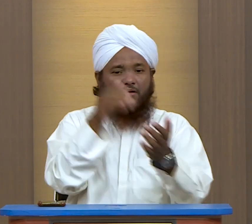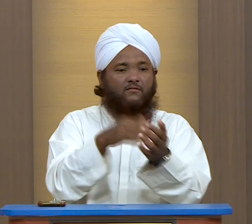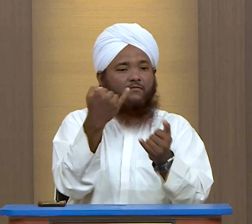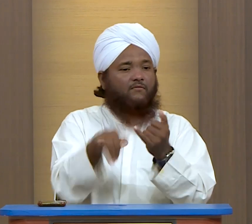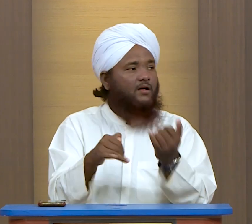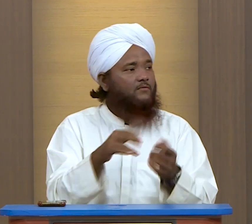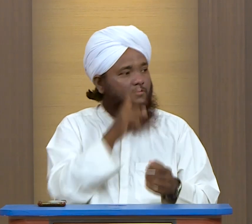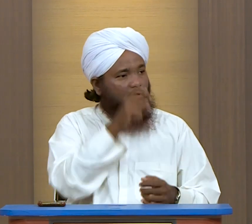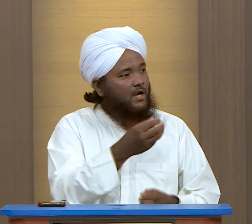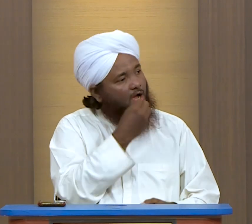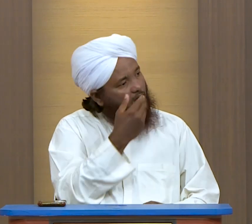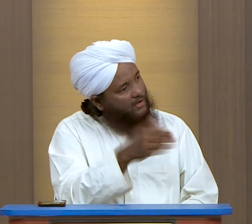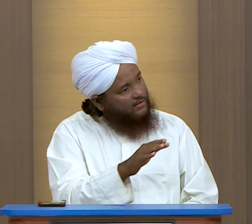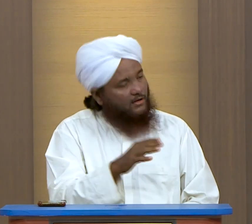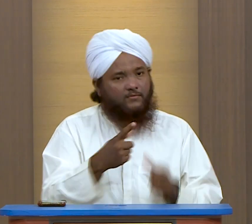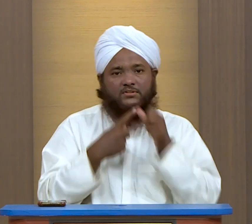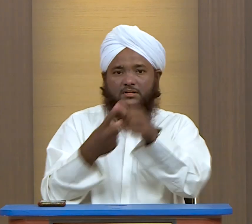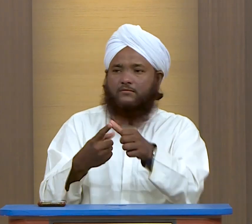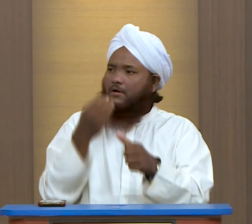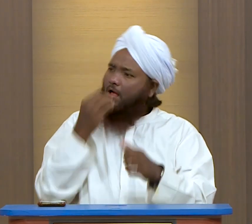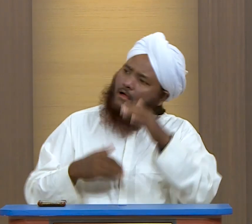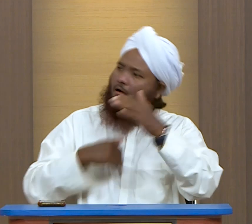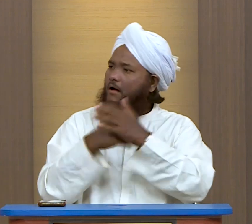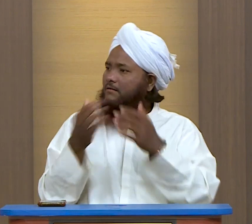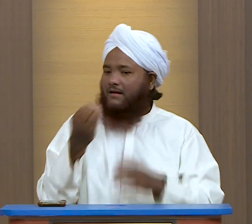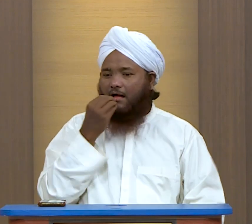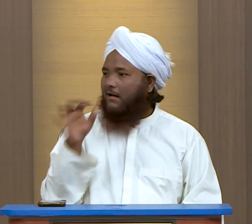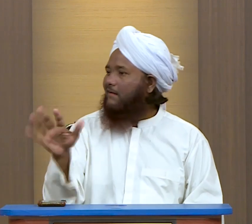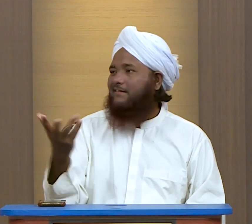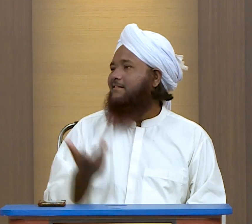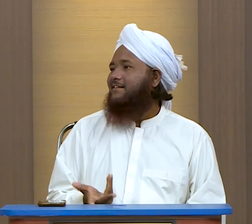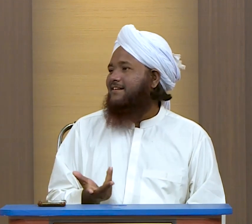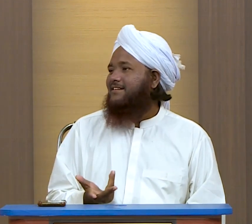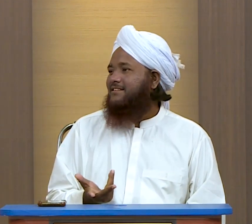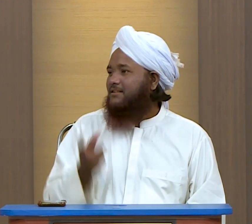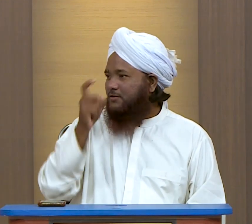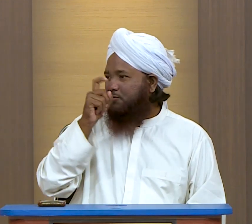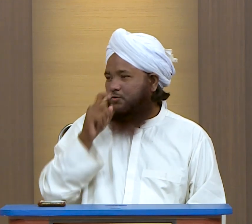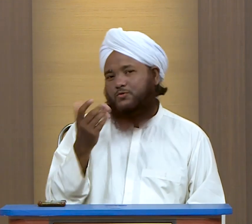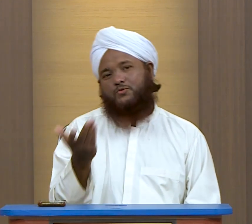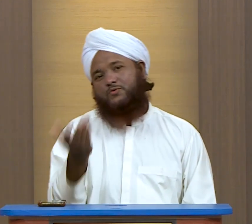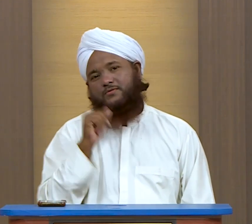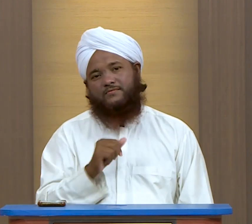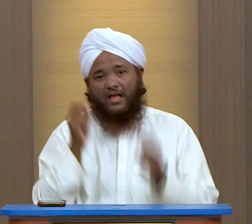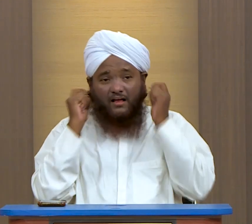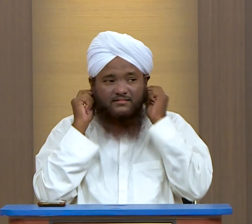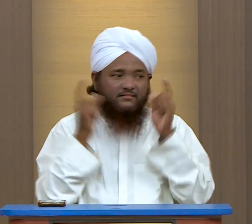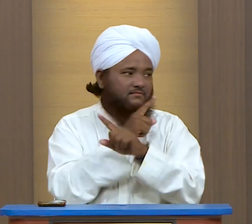نے کھانا کھا لیا؟ اور جواباً کہہ دیا، جی ہاں، حالانکہ کھانا نہیں کھایا تھا، تو یہ جھوٹ ہوا، کیونکہ یہ